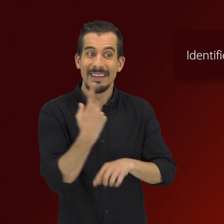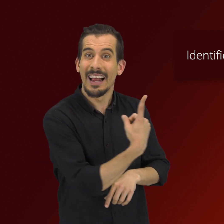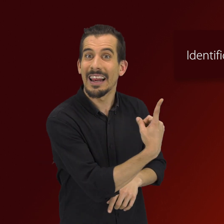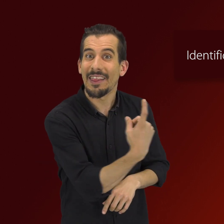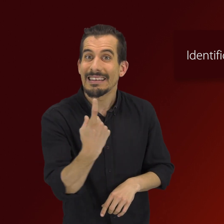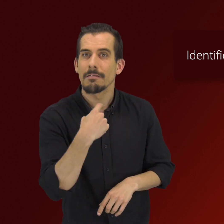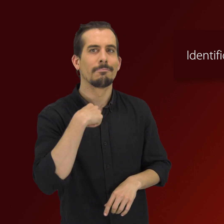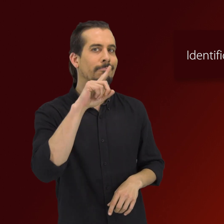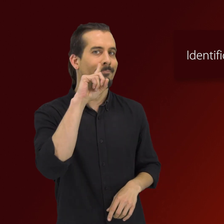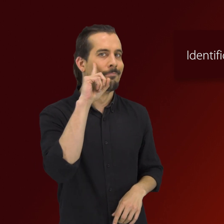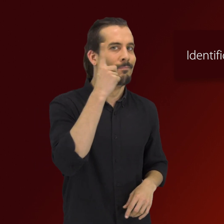Identificación de recursos necesarios.